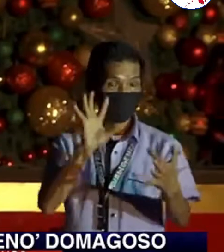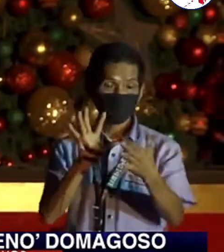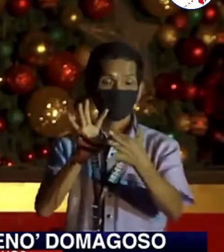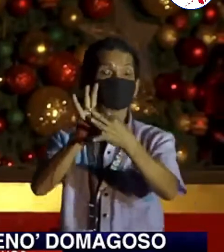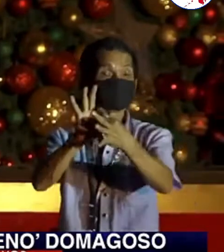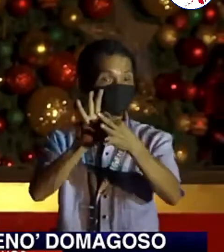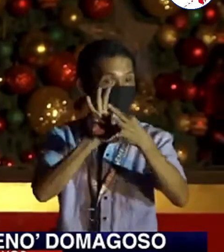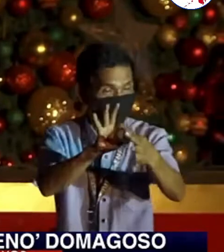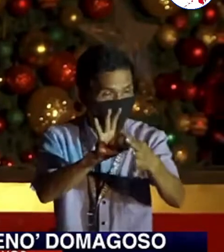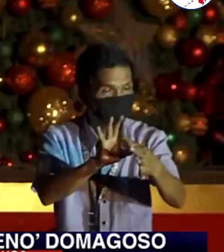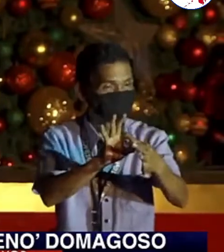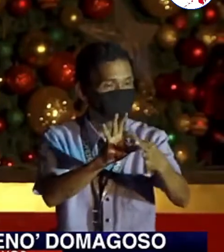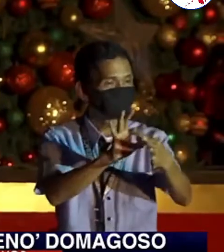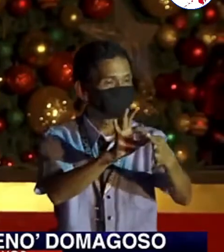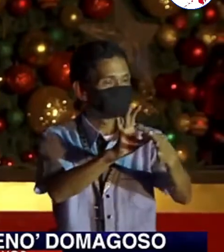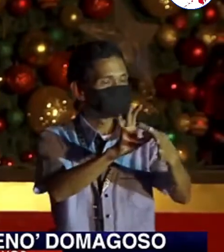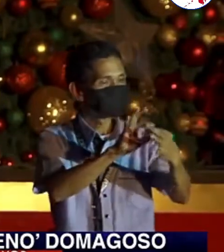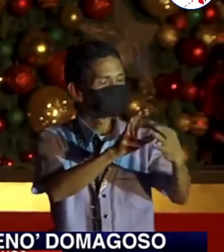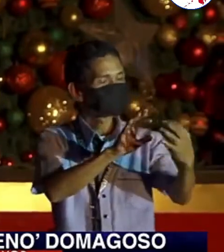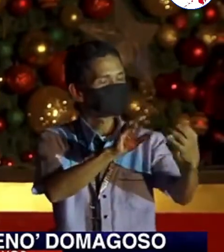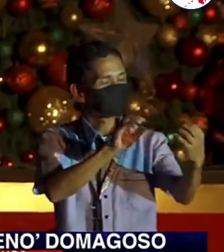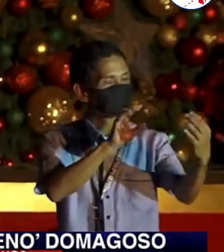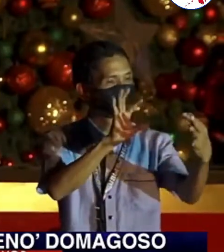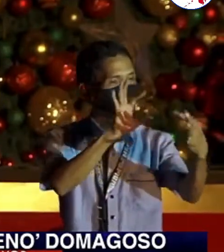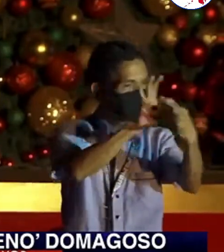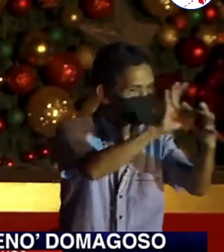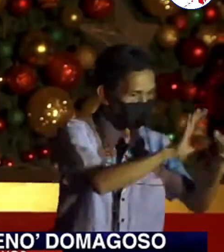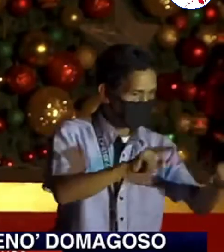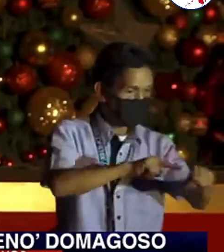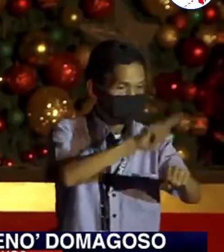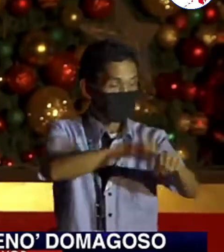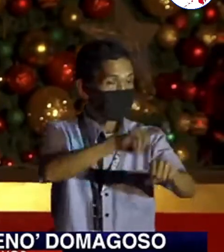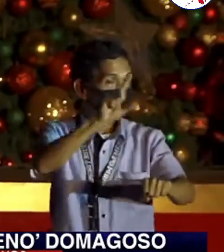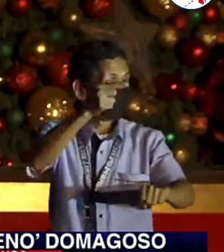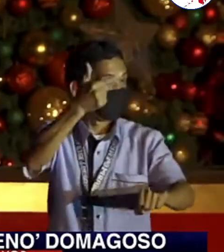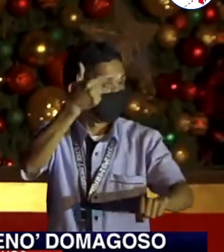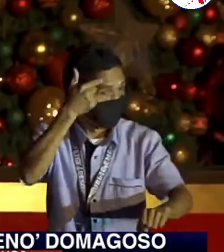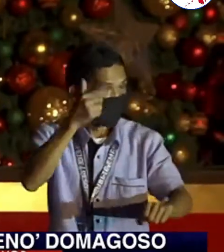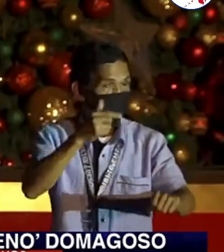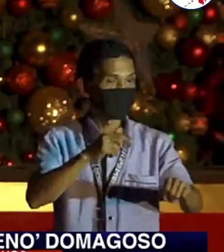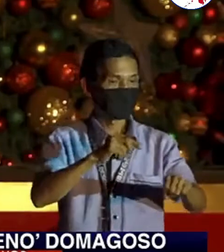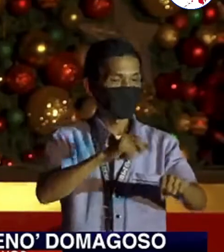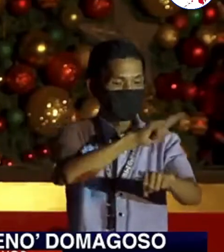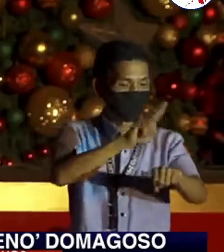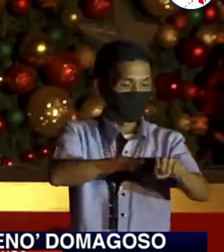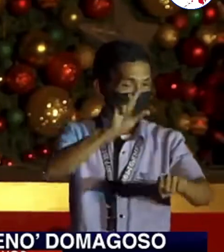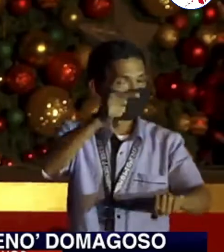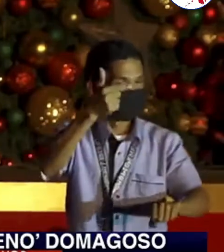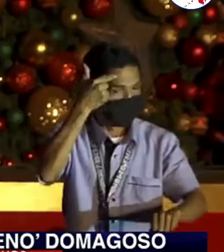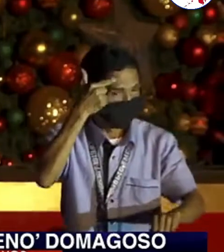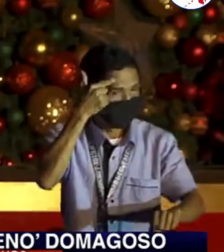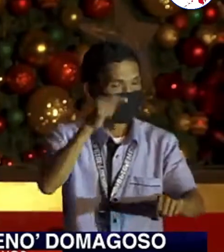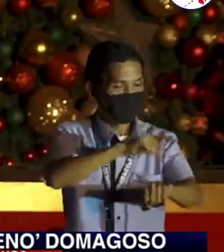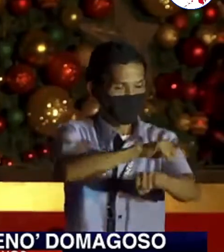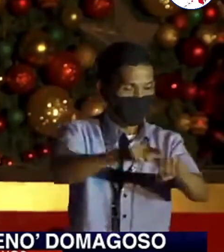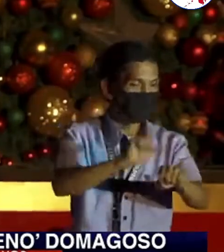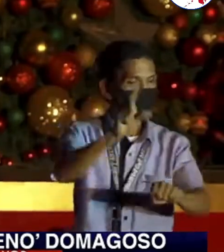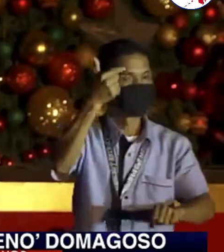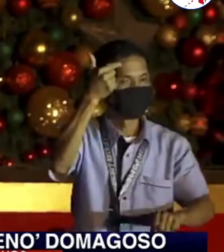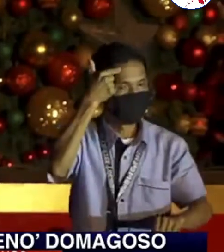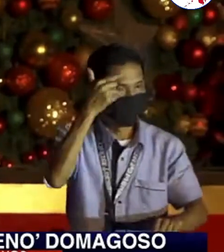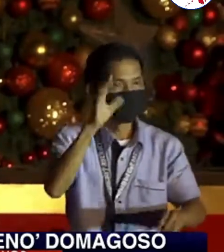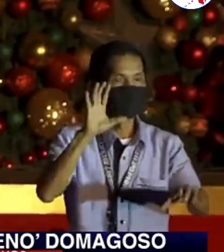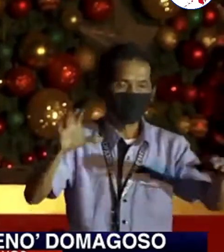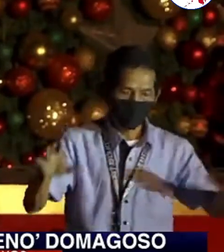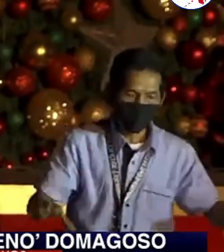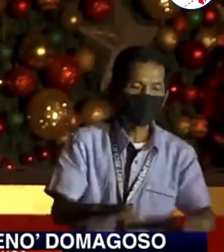nakipag-ugnayan at nakikipag-ugnayan sa national government and the national government with the local government